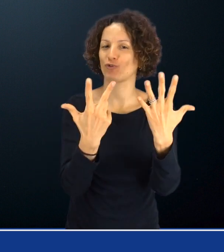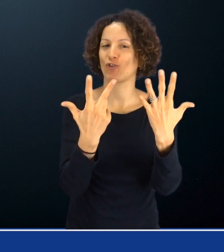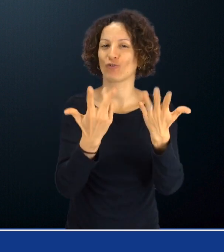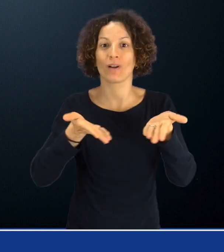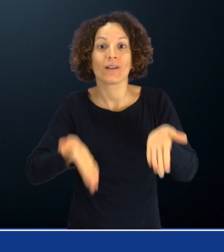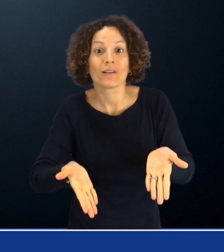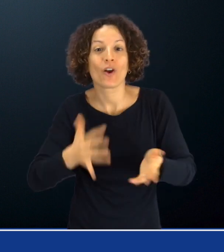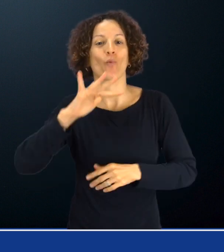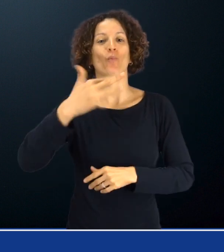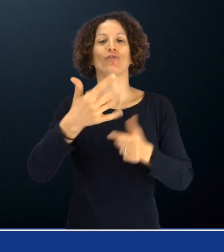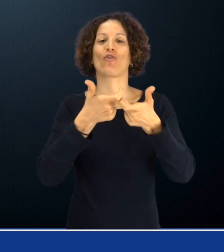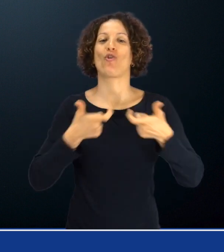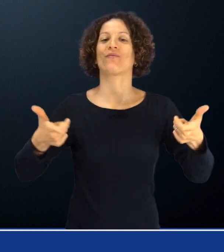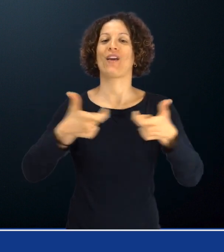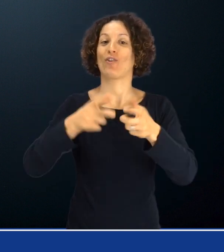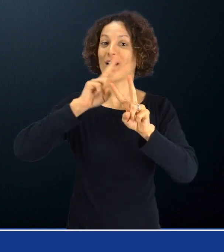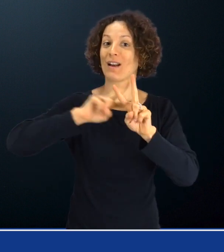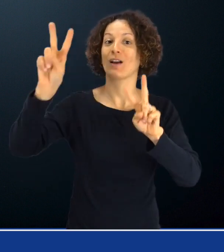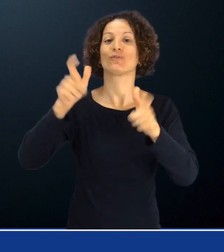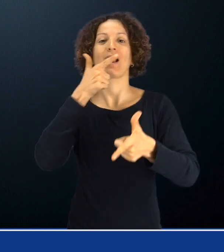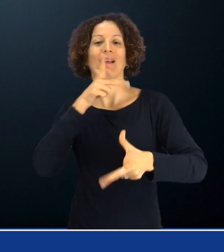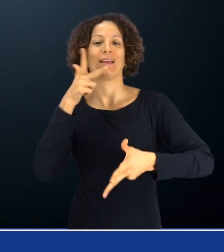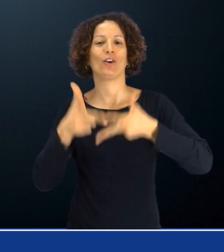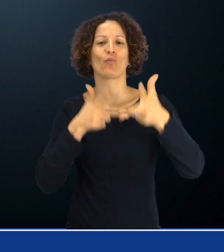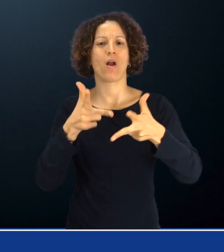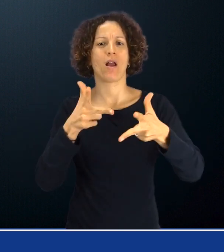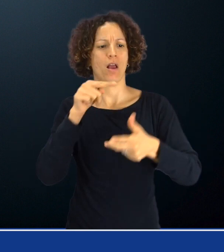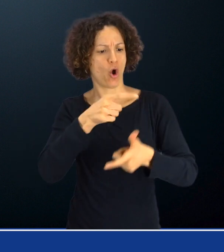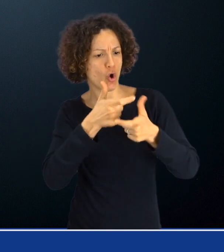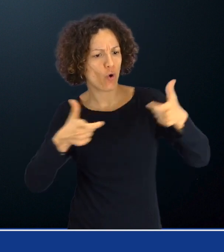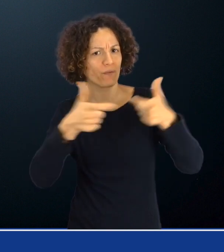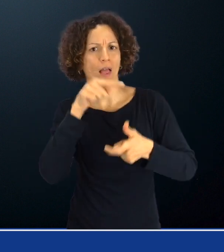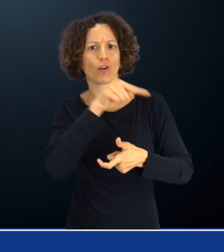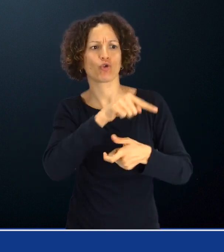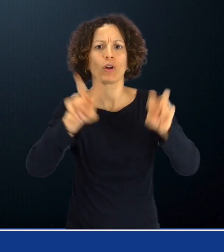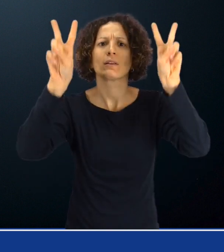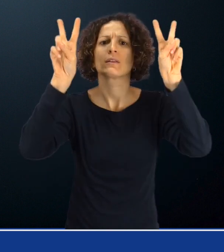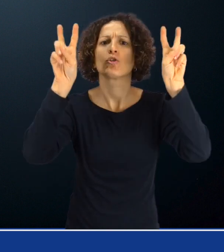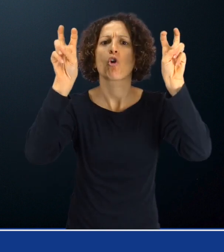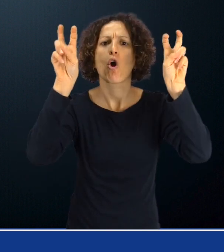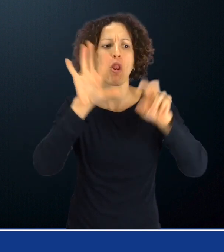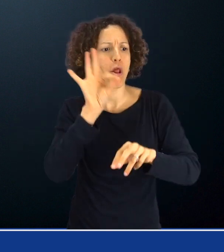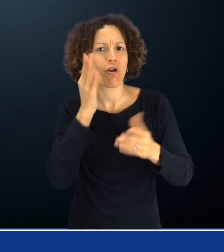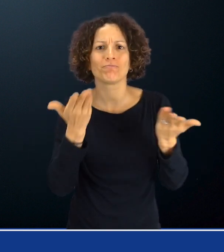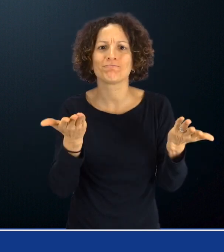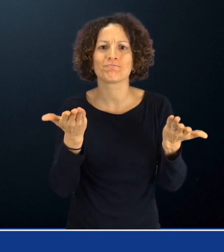Sta per arrivare il quinto convegno Nazionale Lis che avrà come tema la Lis